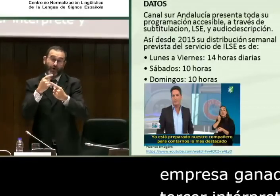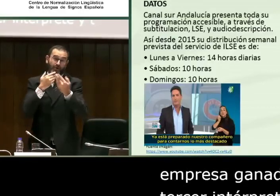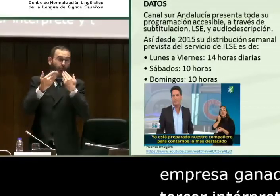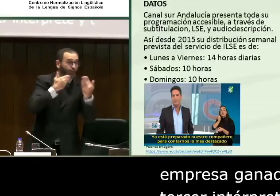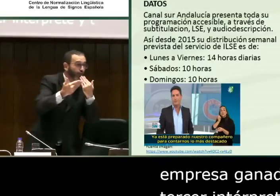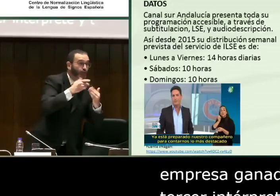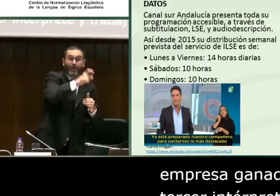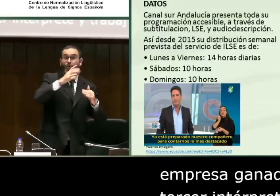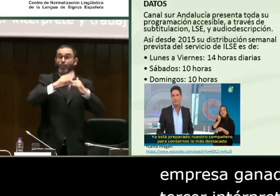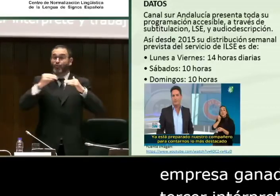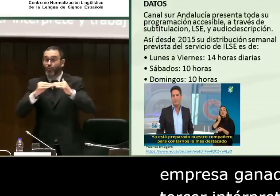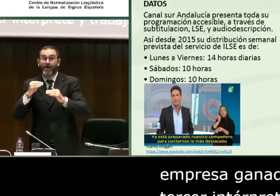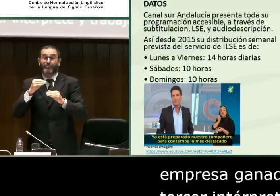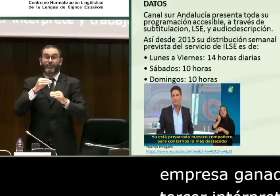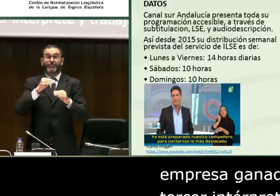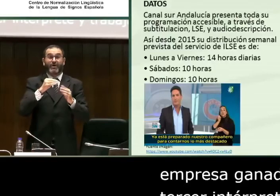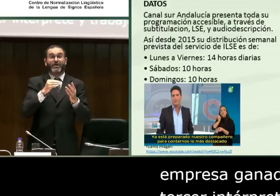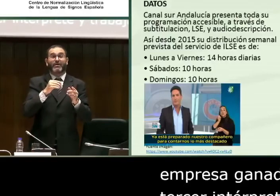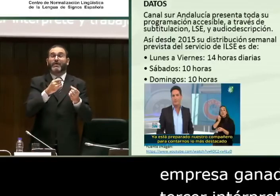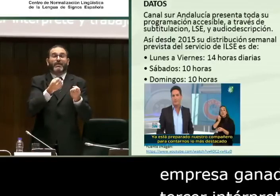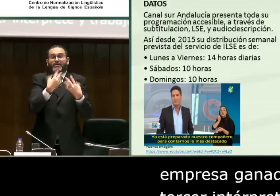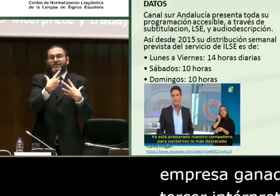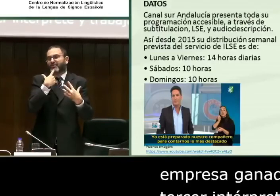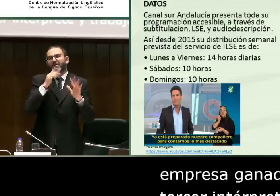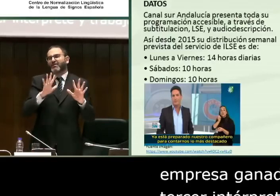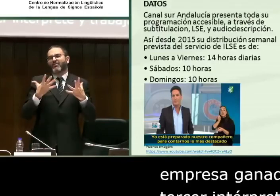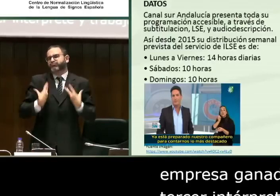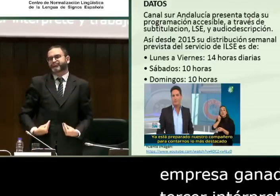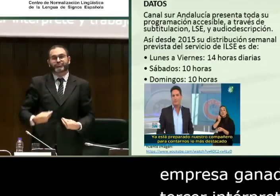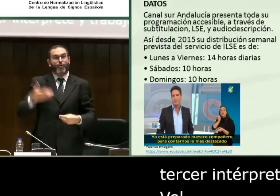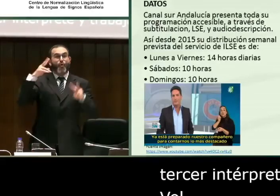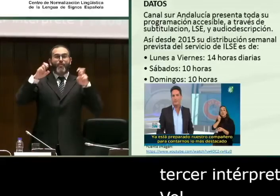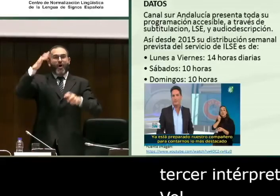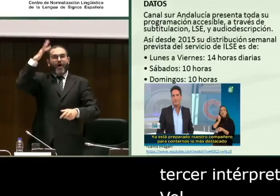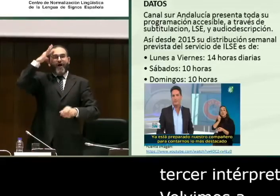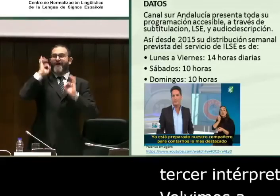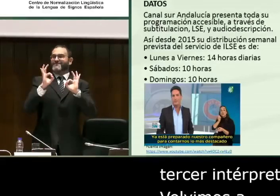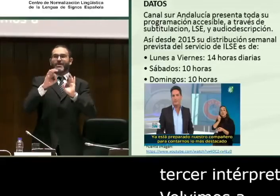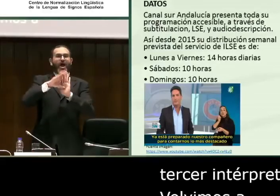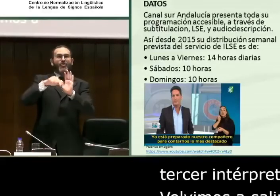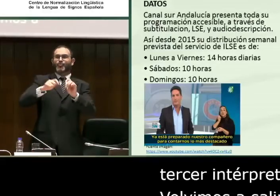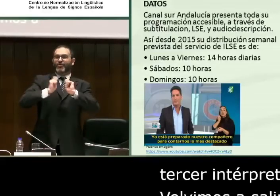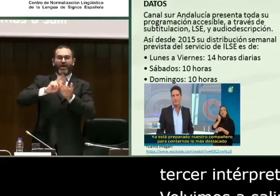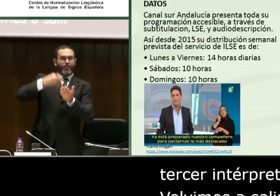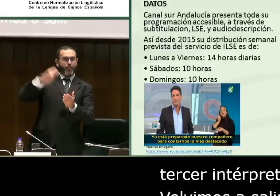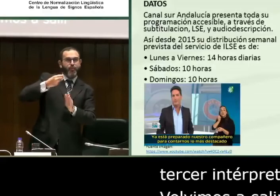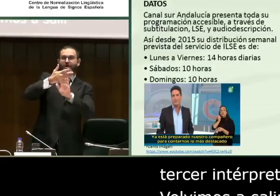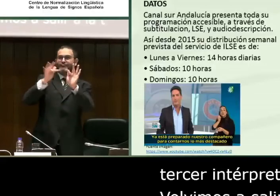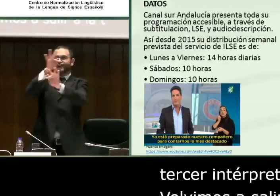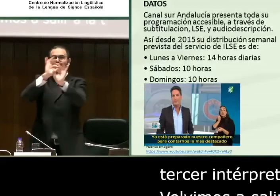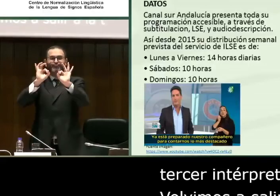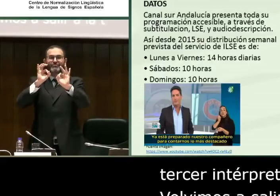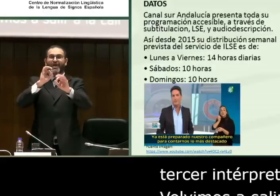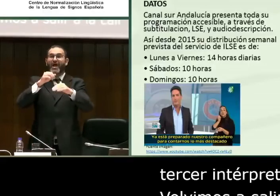con esta solución. Hemos consultado con usuarios y usuarias y nos transmiten su decepción, sobre todo teniendo en